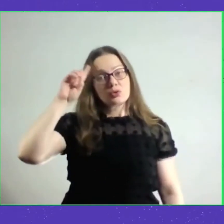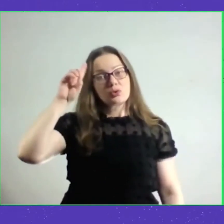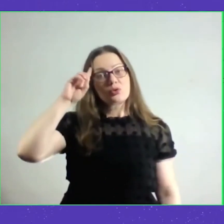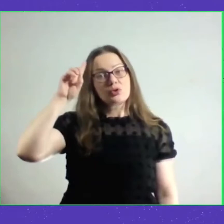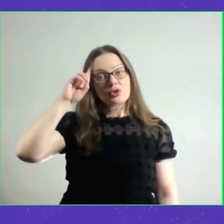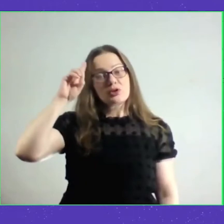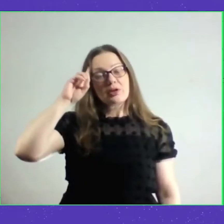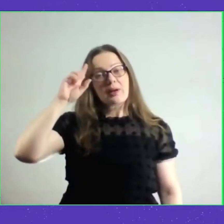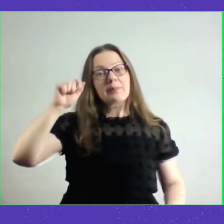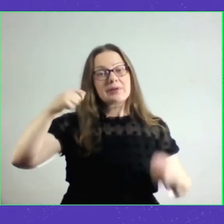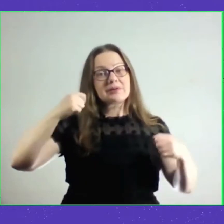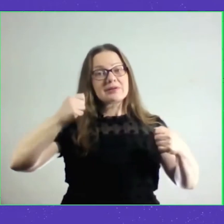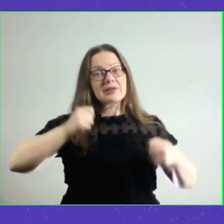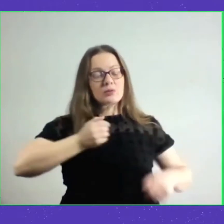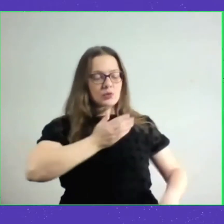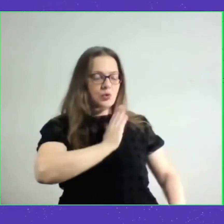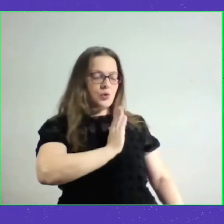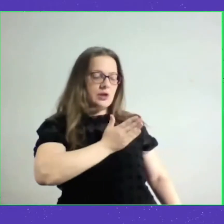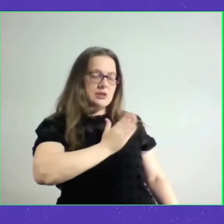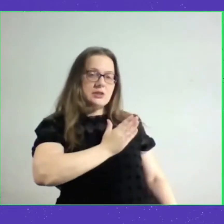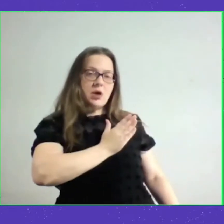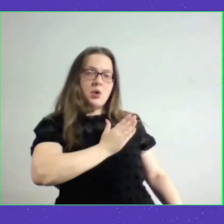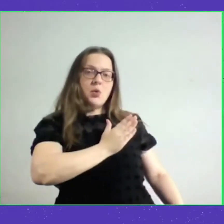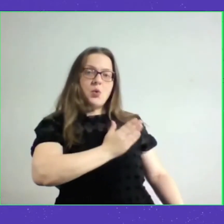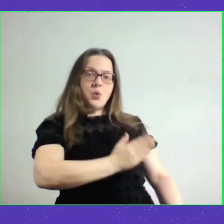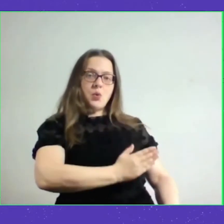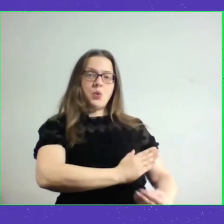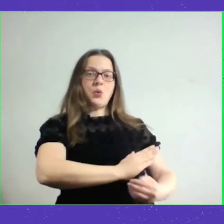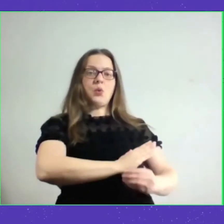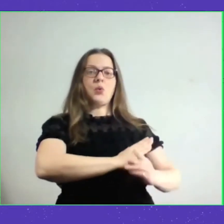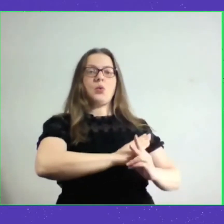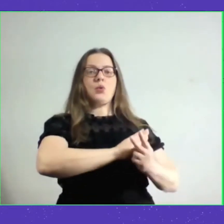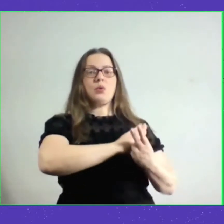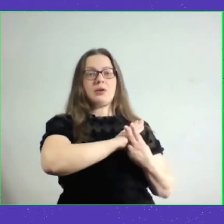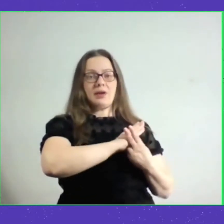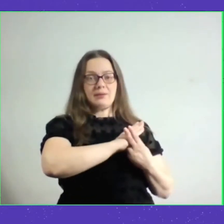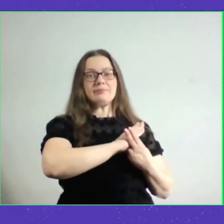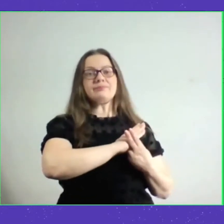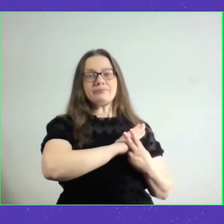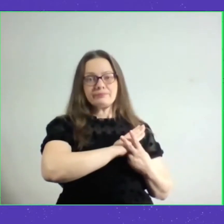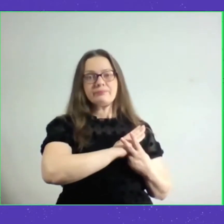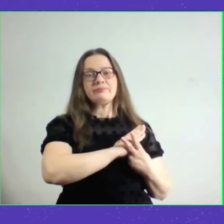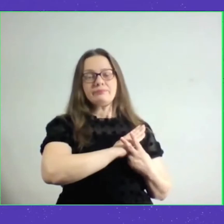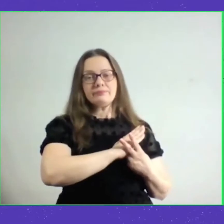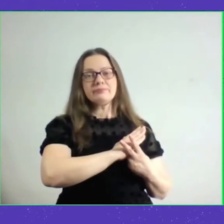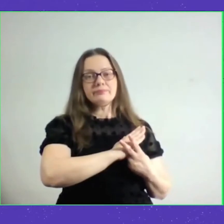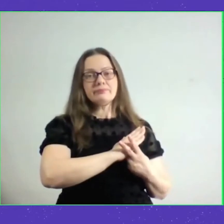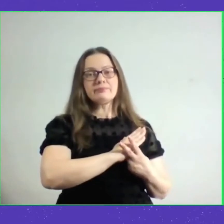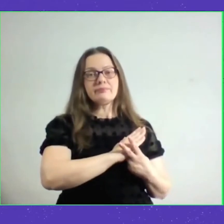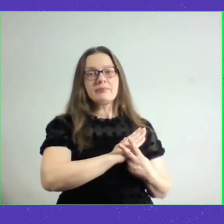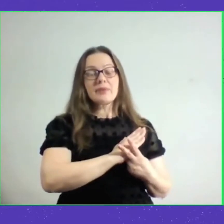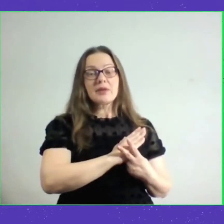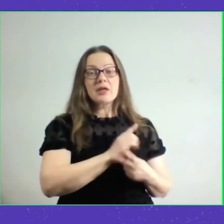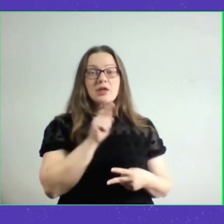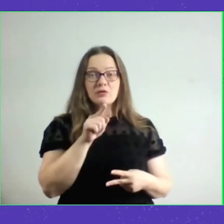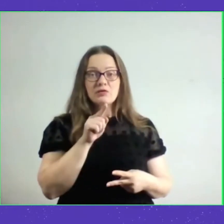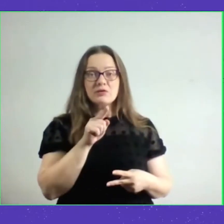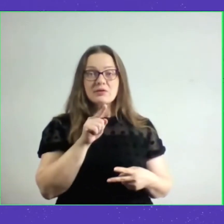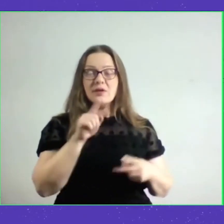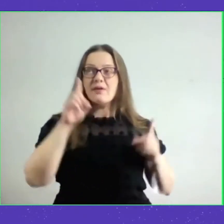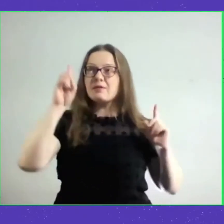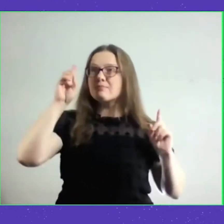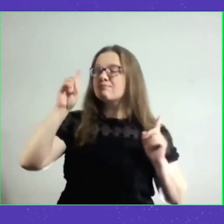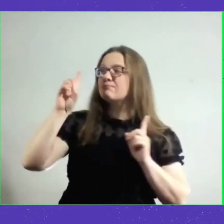coração. Ninguém precisa falar nada para você. Você mesmo vai diante da luz do Senhor. E se a palavra iluminou